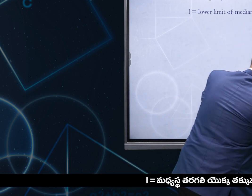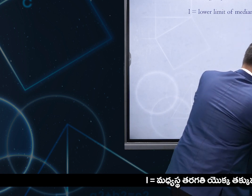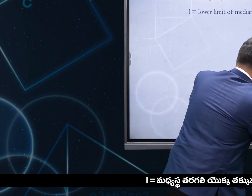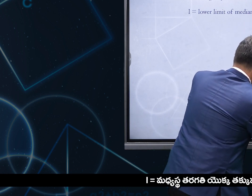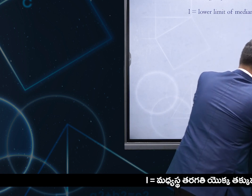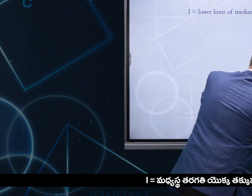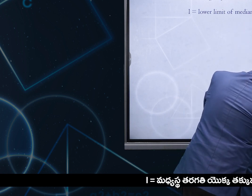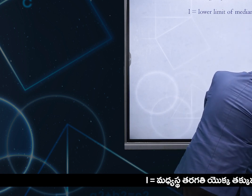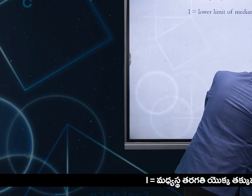125.